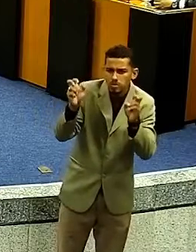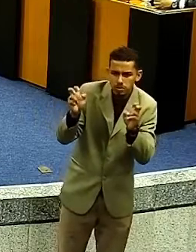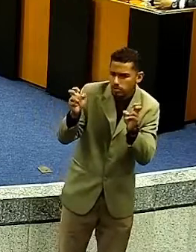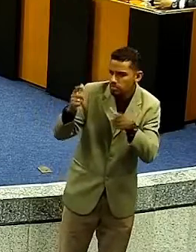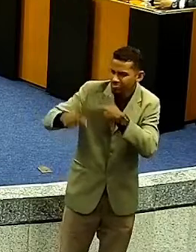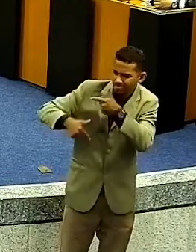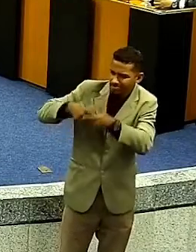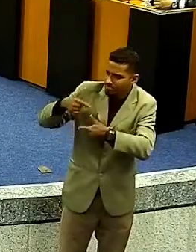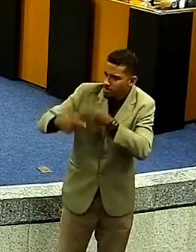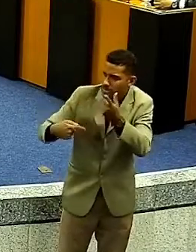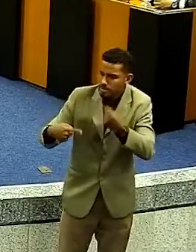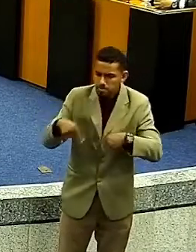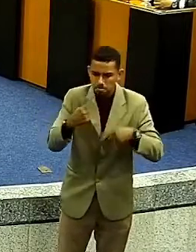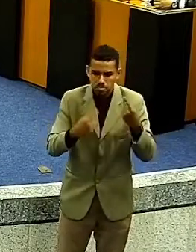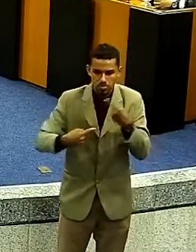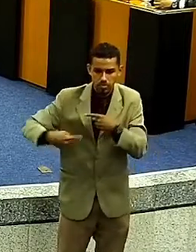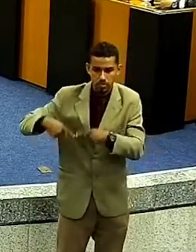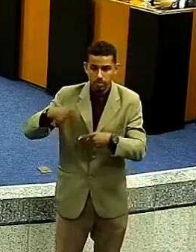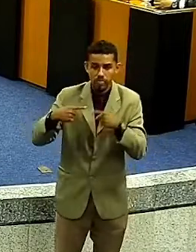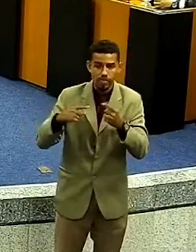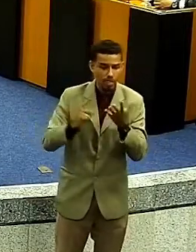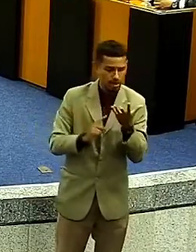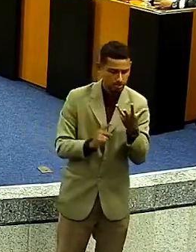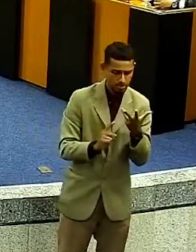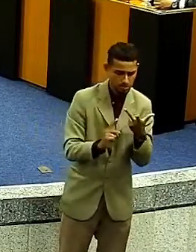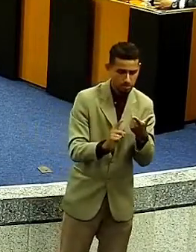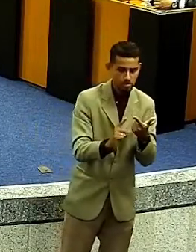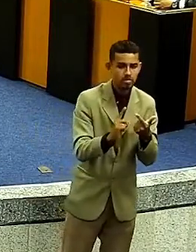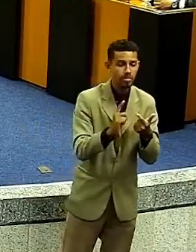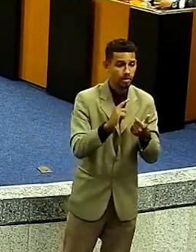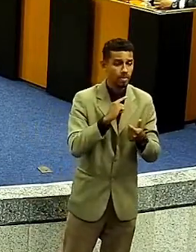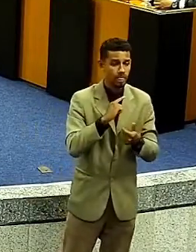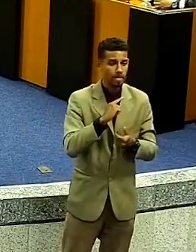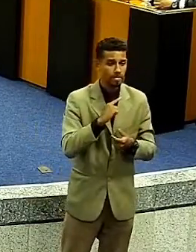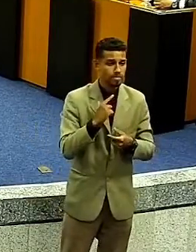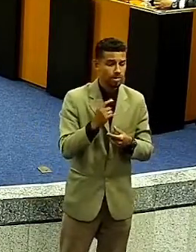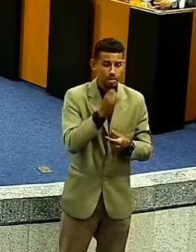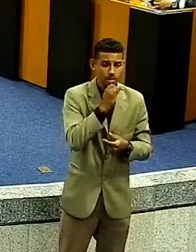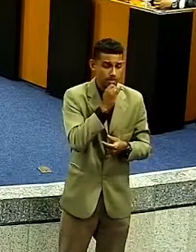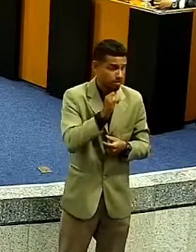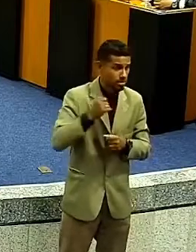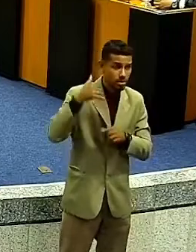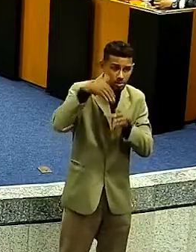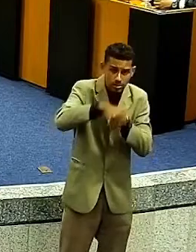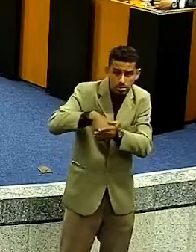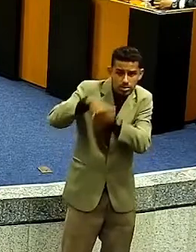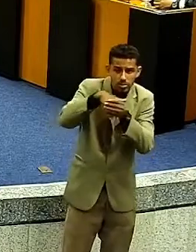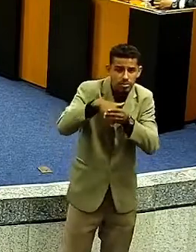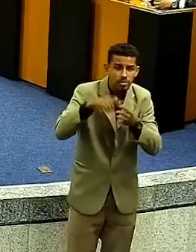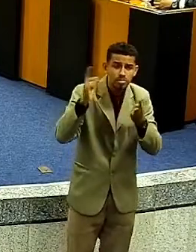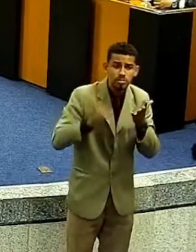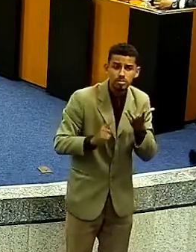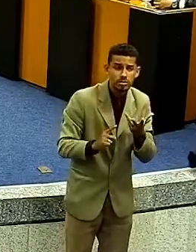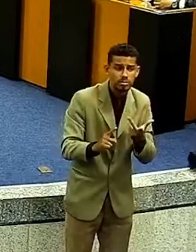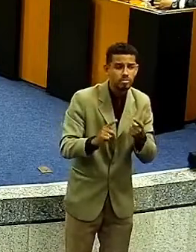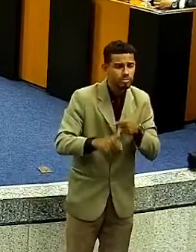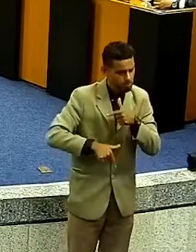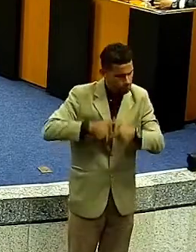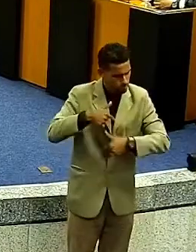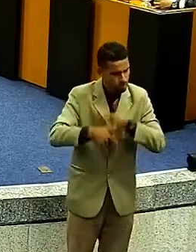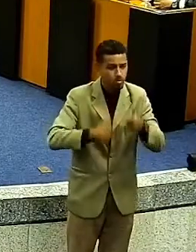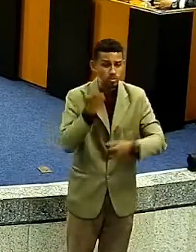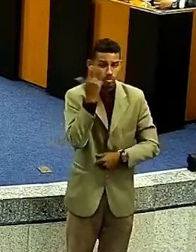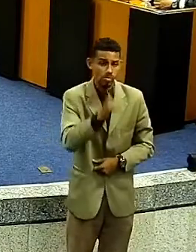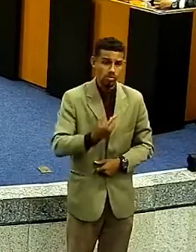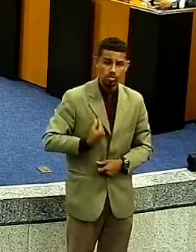com que se discute as questões envolvendo as pugnas eleitorais a despeito de tudo fizemos